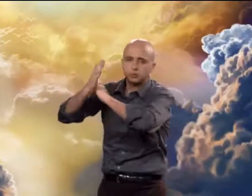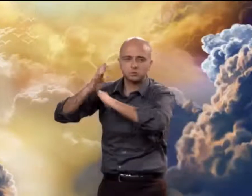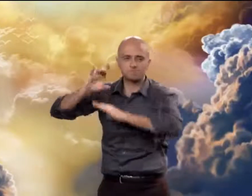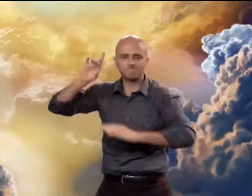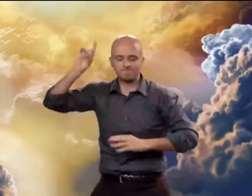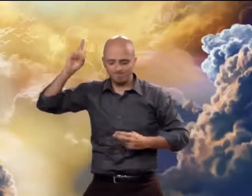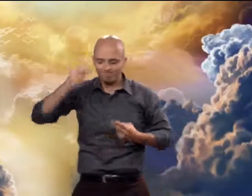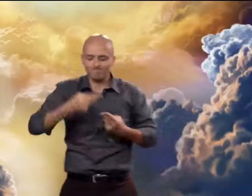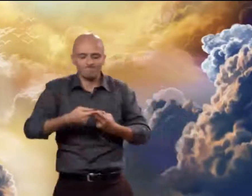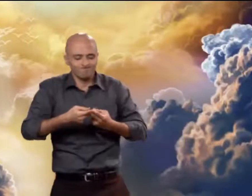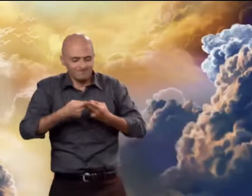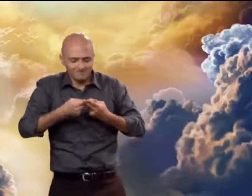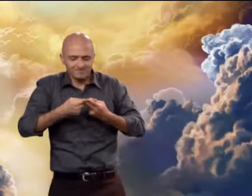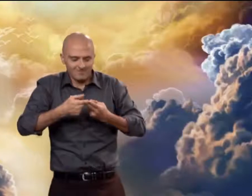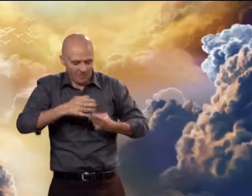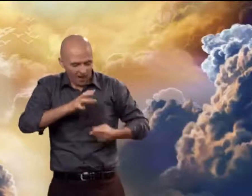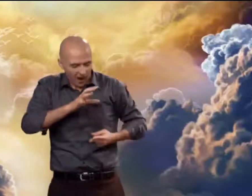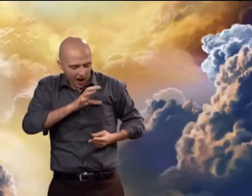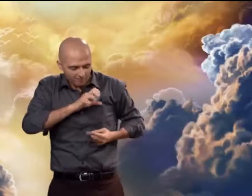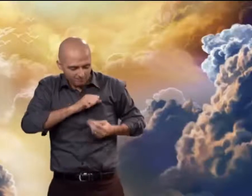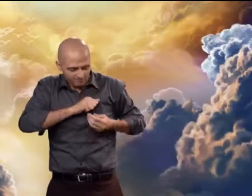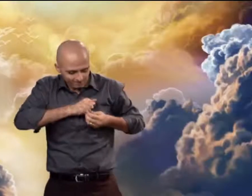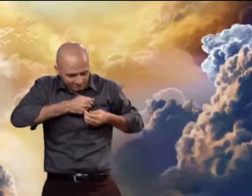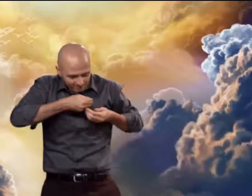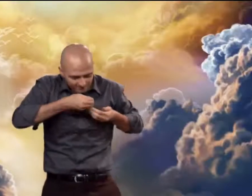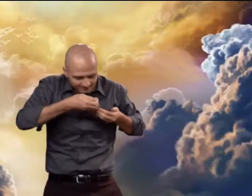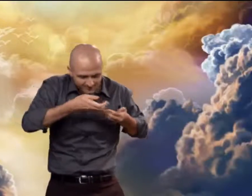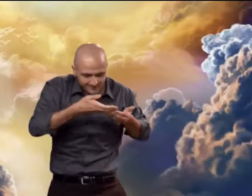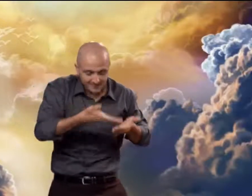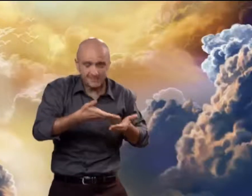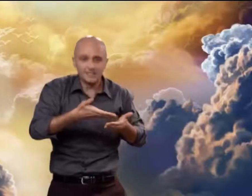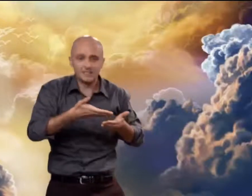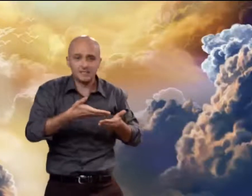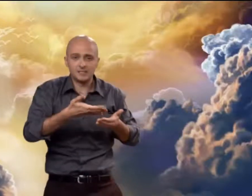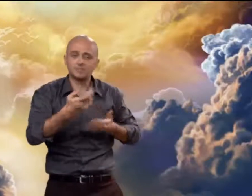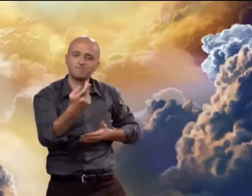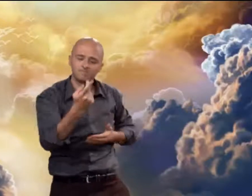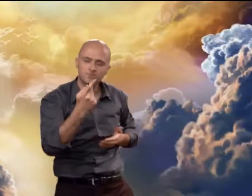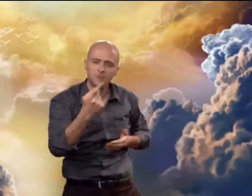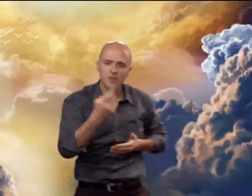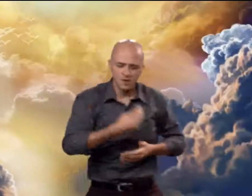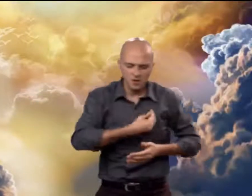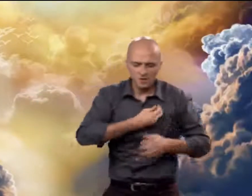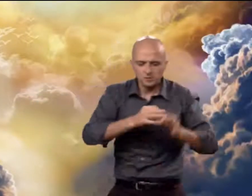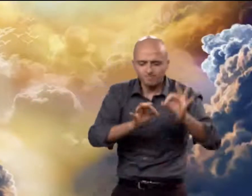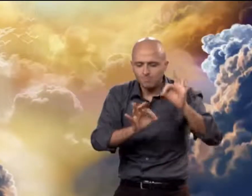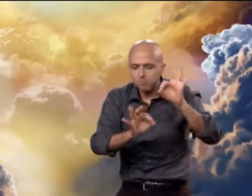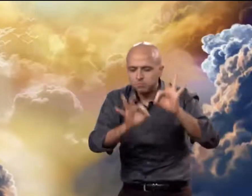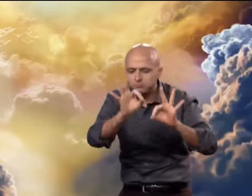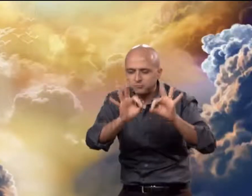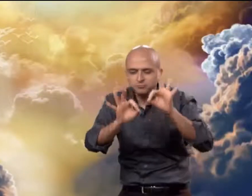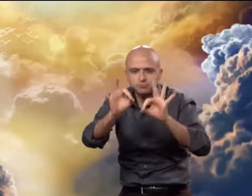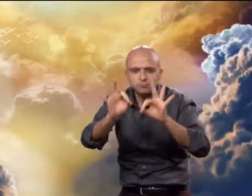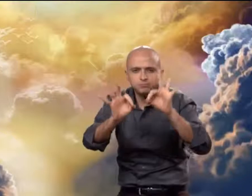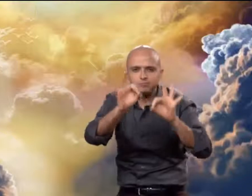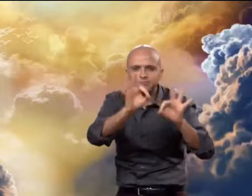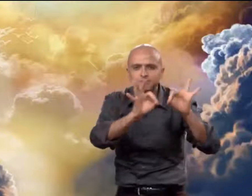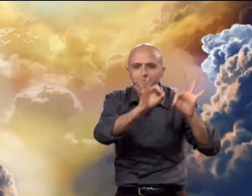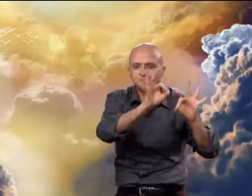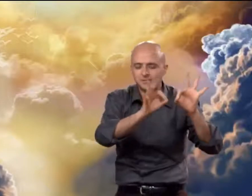foi apresentada por pessoas mais humildes. Aqueles que negligenciam buscar a luz que está ao seu alcance são